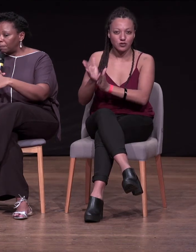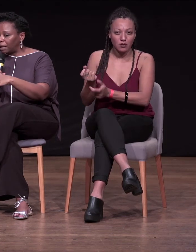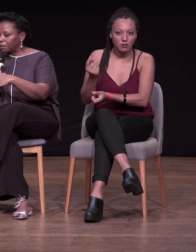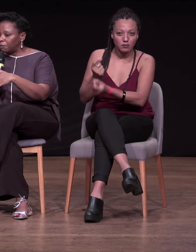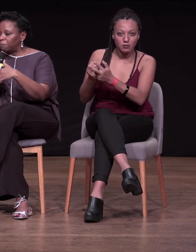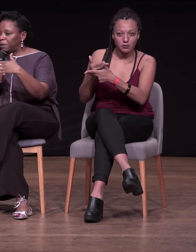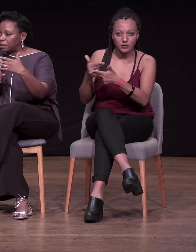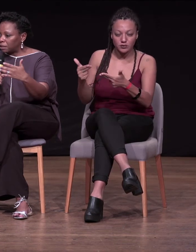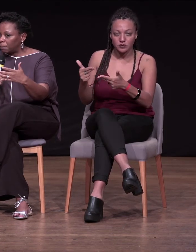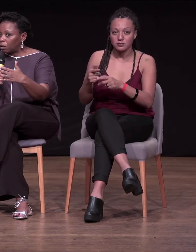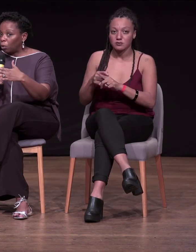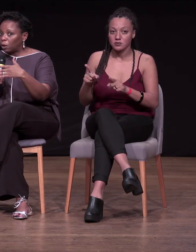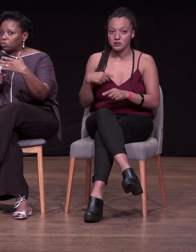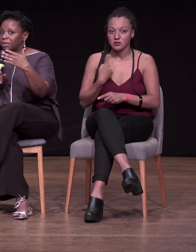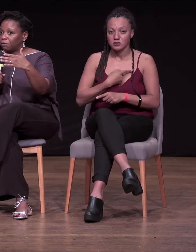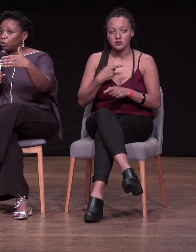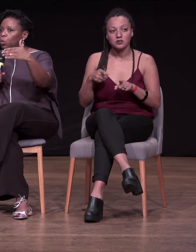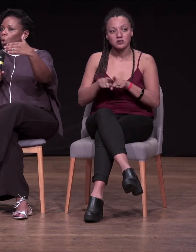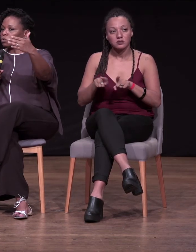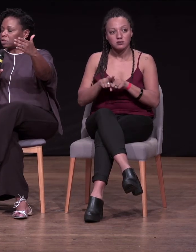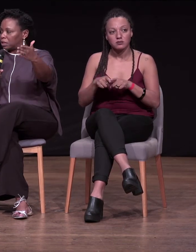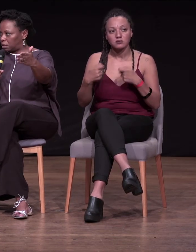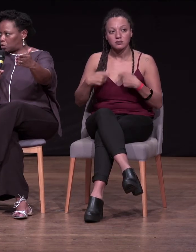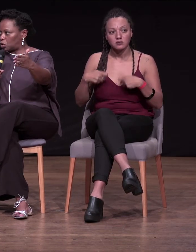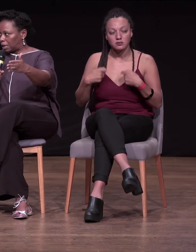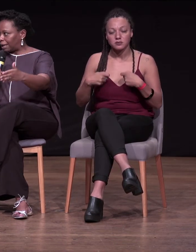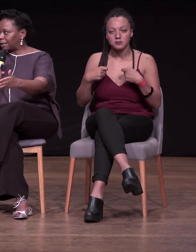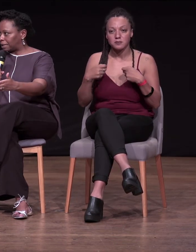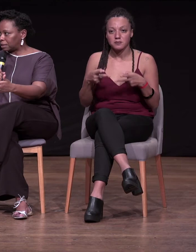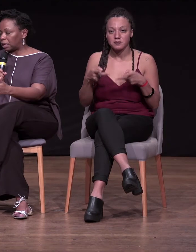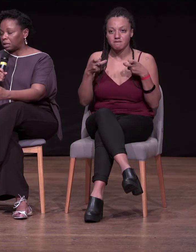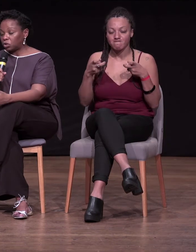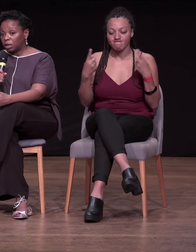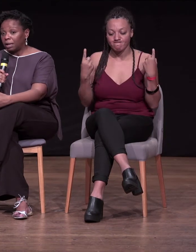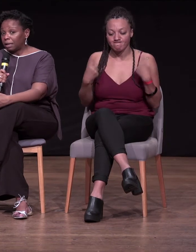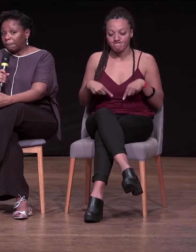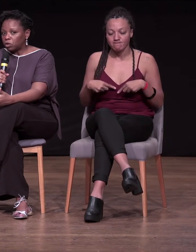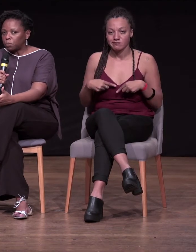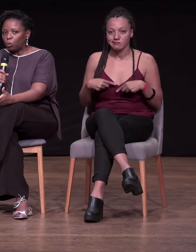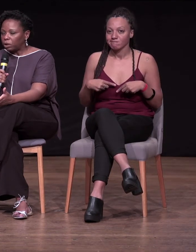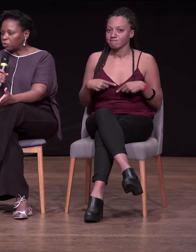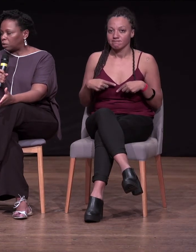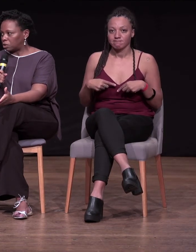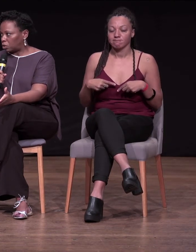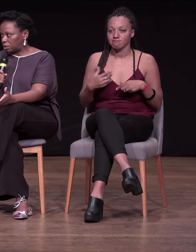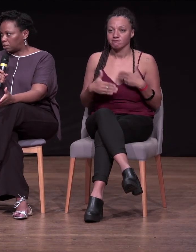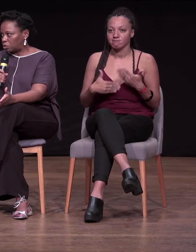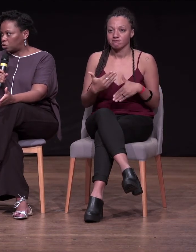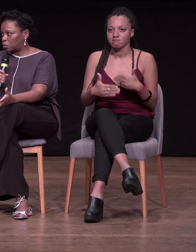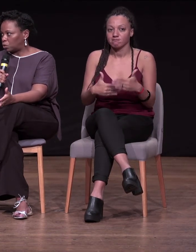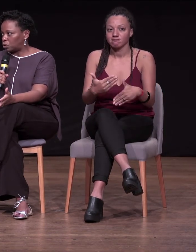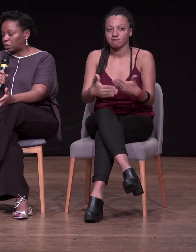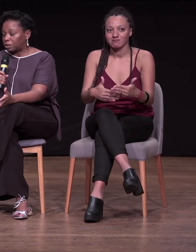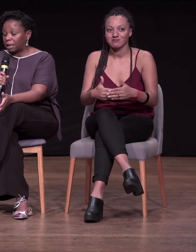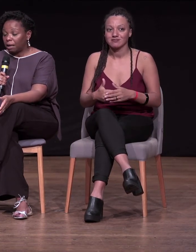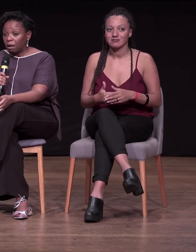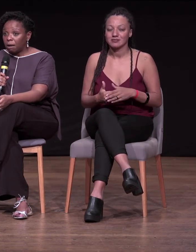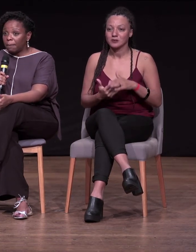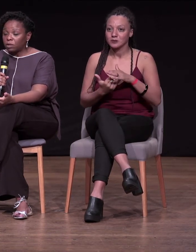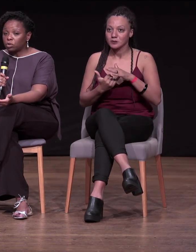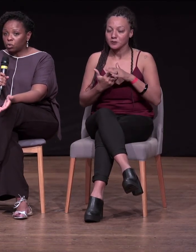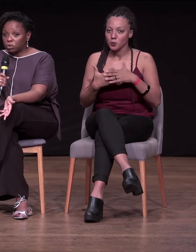a gente também perceba como é um desafio constante, né, e crescente, que pede muito das nossas instituições,